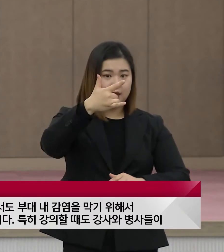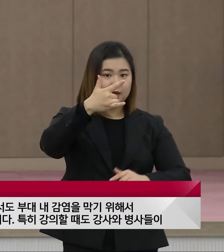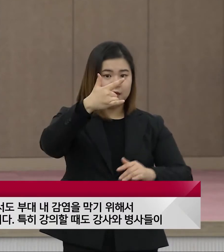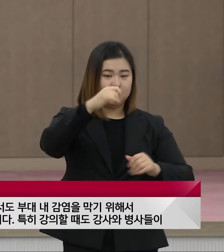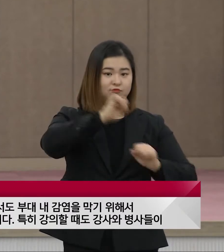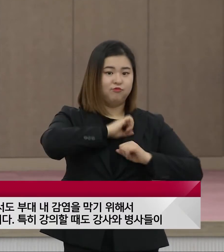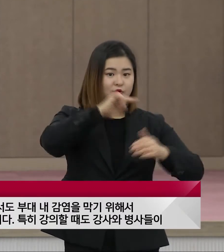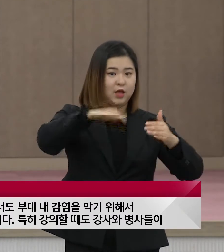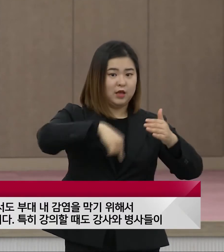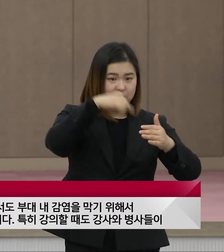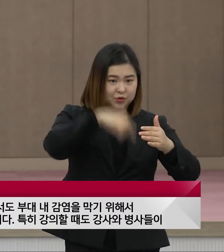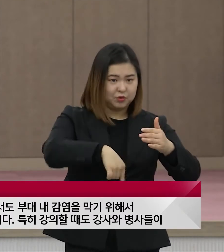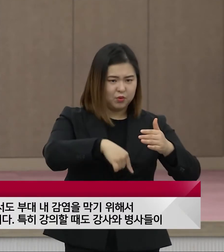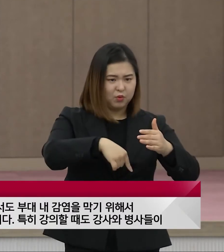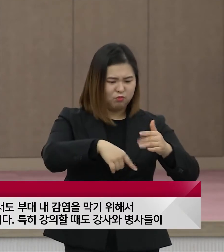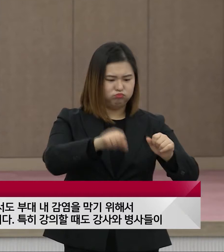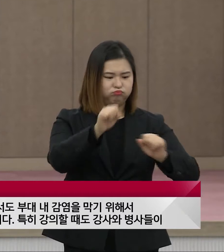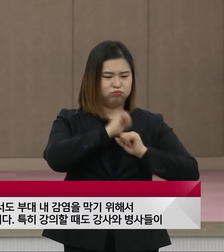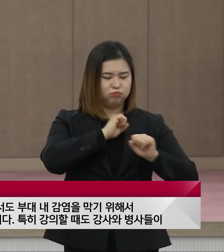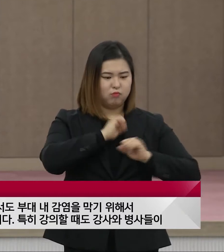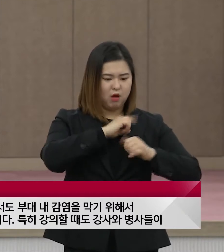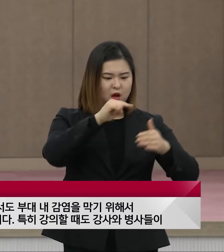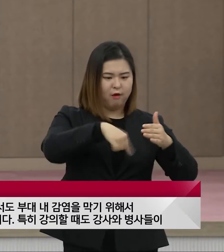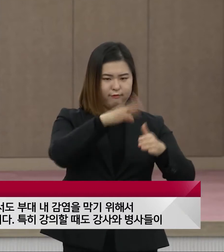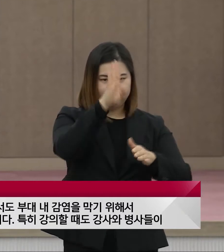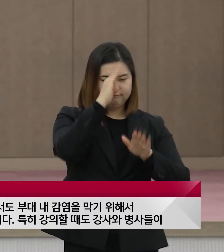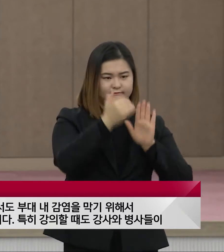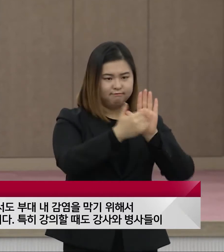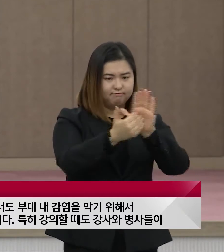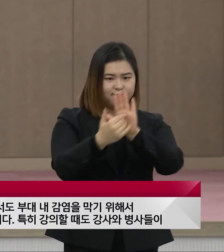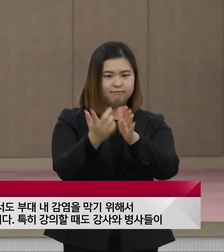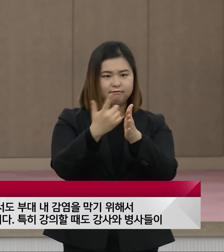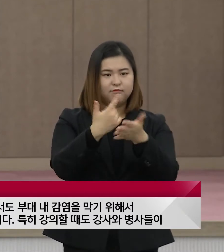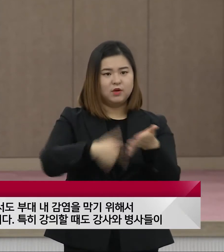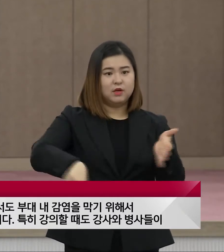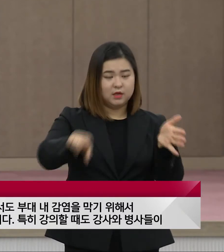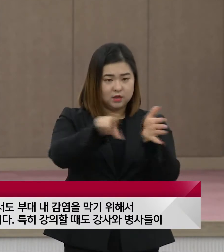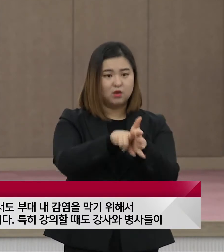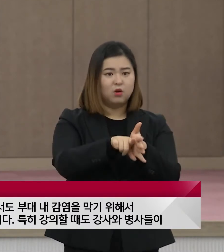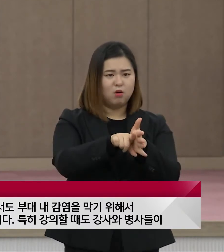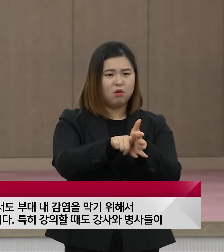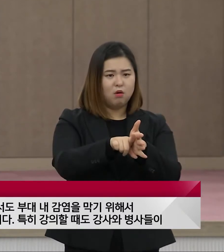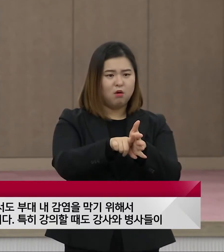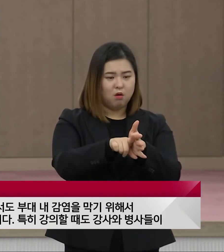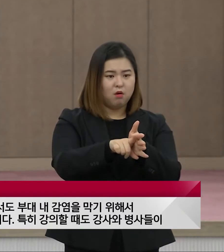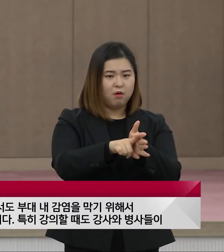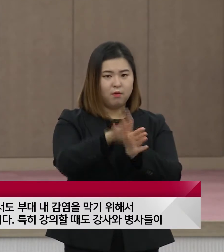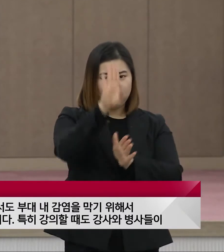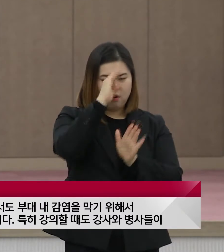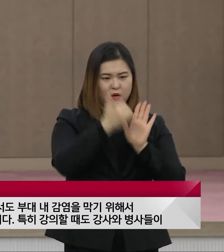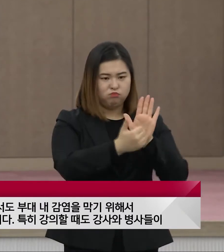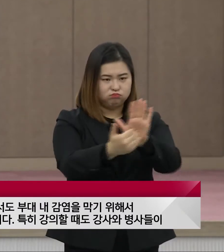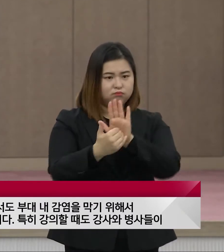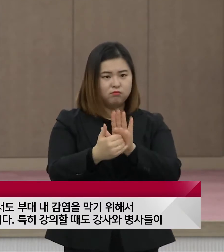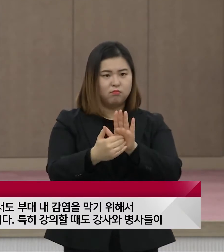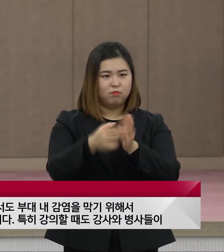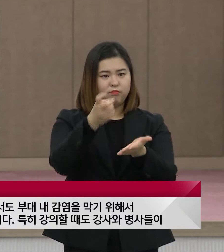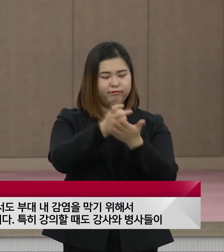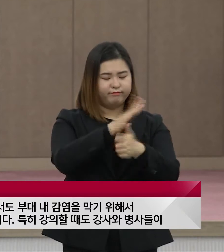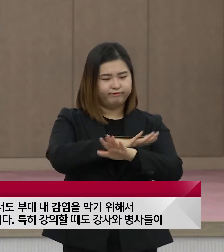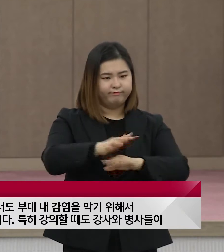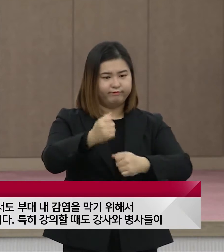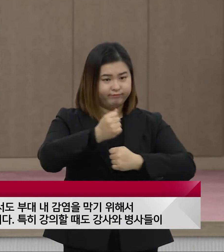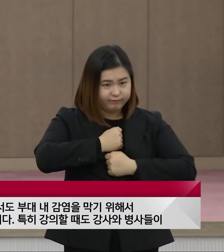부대 내 감염을 막기 위해서 방역 수칙을 잘 이행했다고